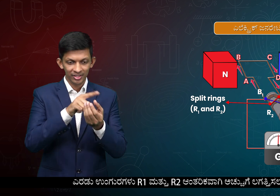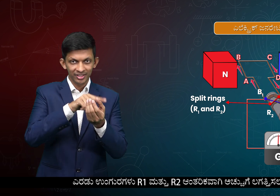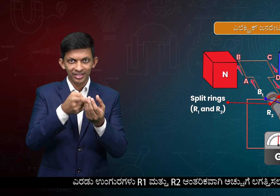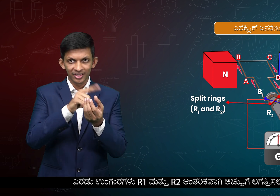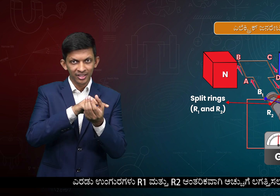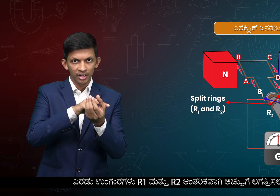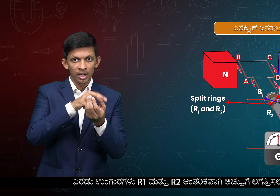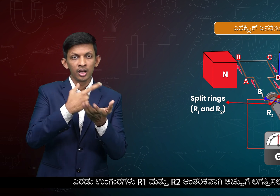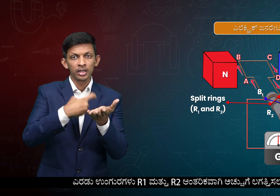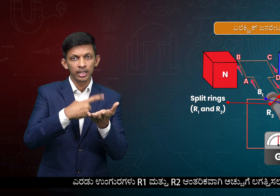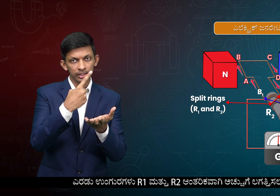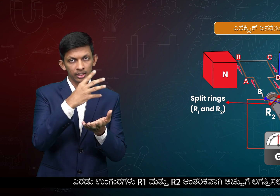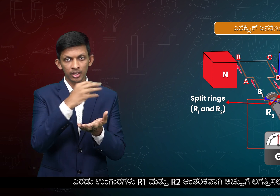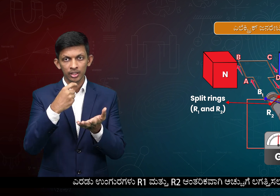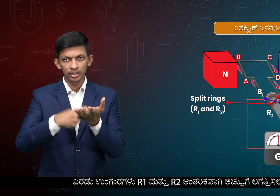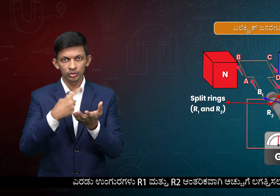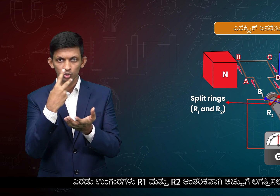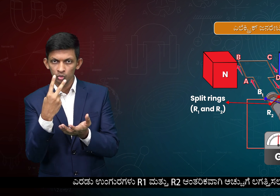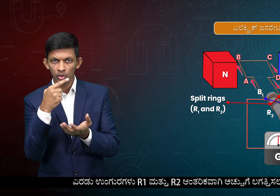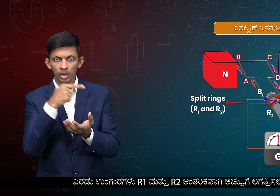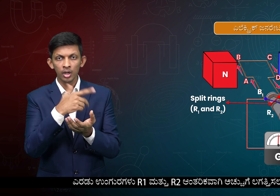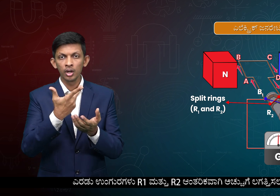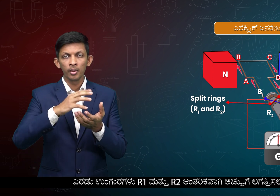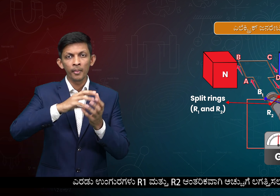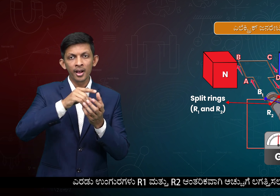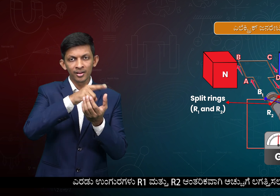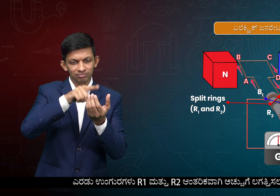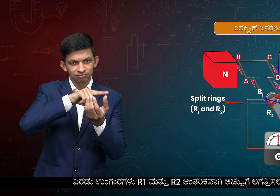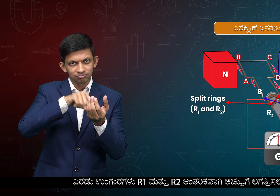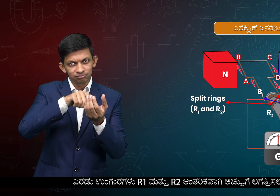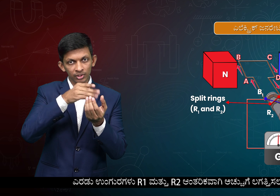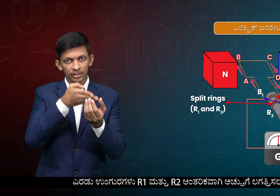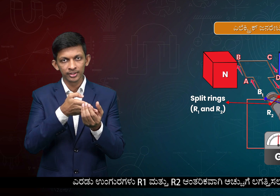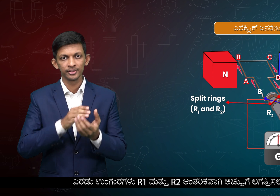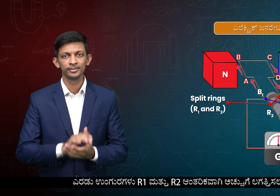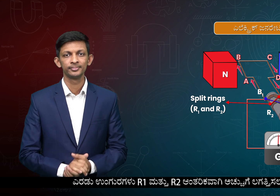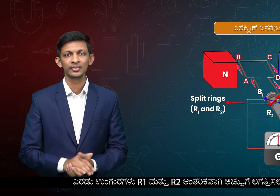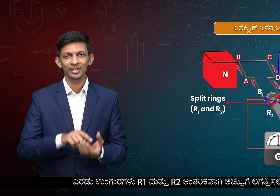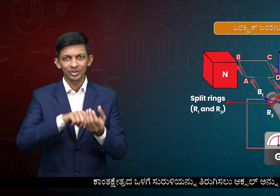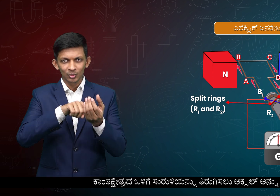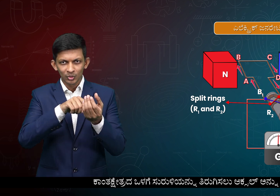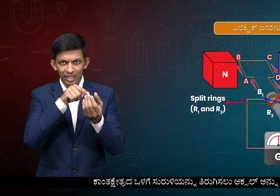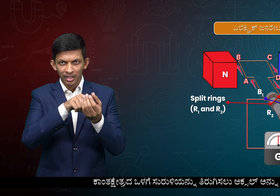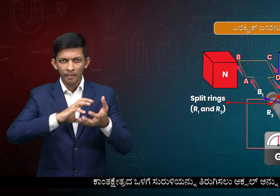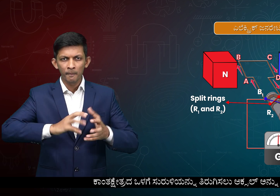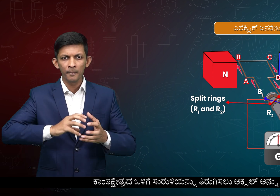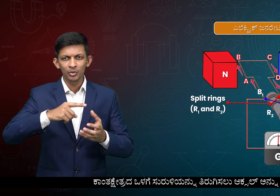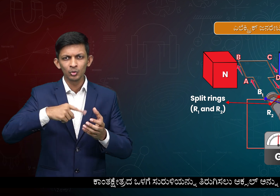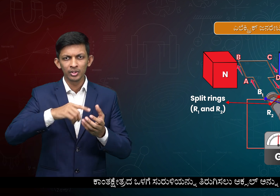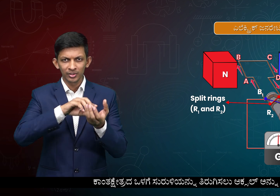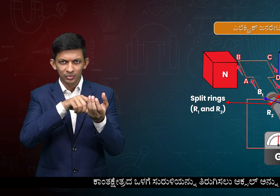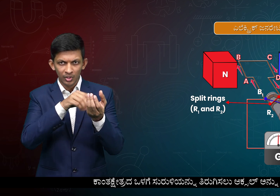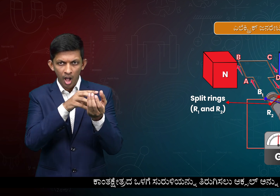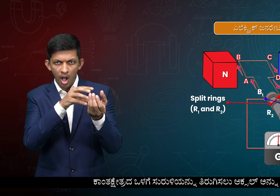ಎರಡು ಉಂಗುರಗಳು R1 ಮತ್ತು R2 ಆಂತರಿಕವಾಗಿ ಅಚ್ಚುಗೆ ಲಗತ್ತಿಸಲಾಗಿದೆ. ಕಾಂತಕ್ಷೇತ್ರದ